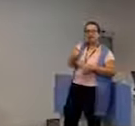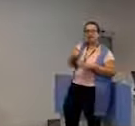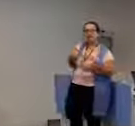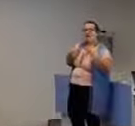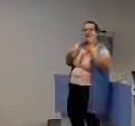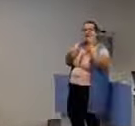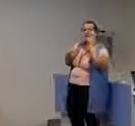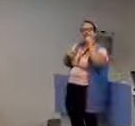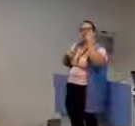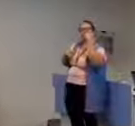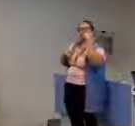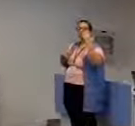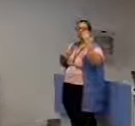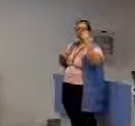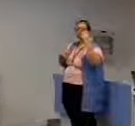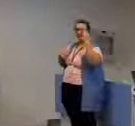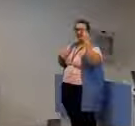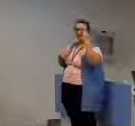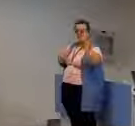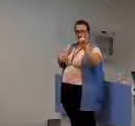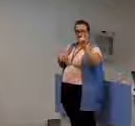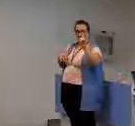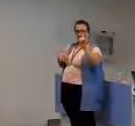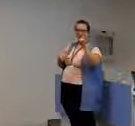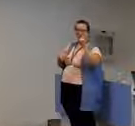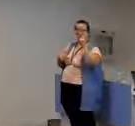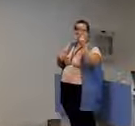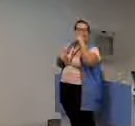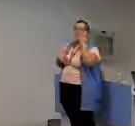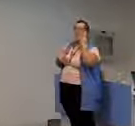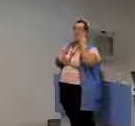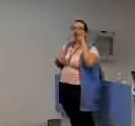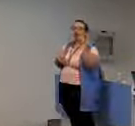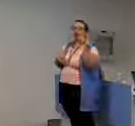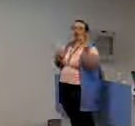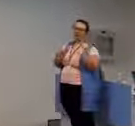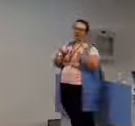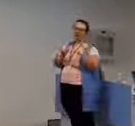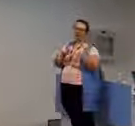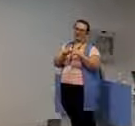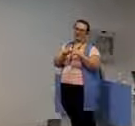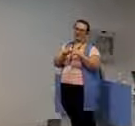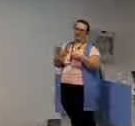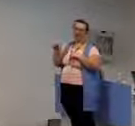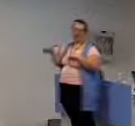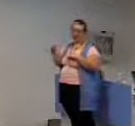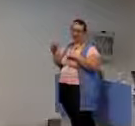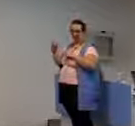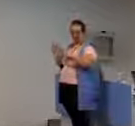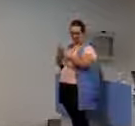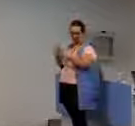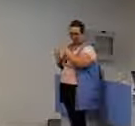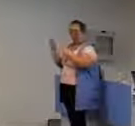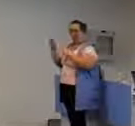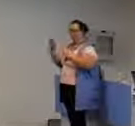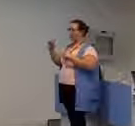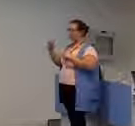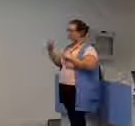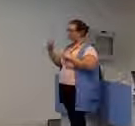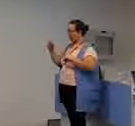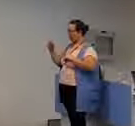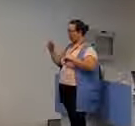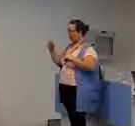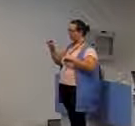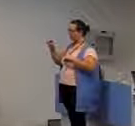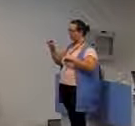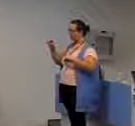genéricos 3D não leva menos que 2 dias de trabalho de um profissional. Então, lembrando que nós falamos lá no início, eu tenho que ser capaz de fazer mais